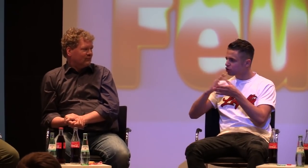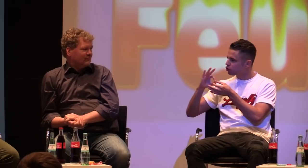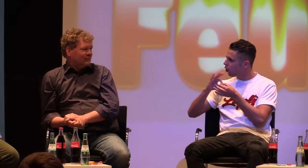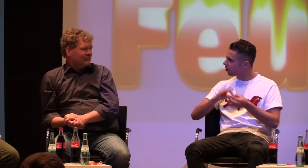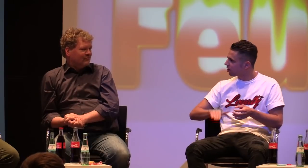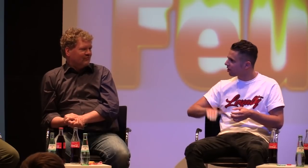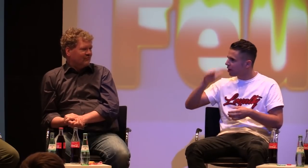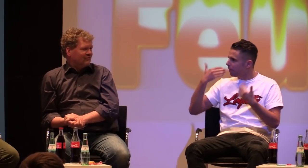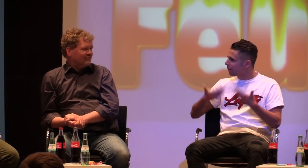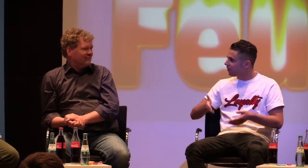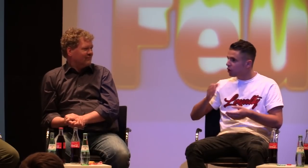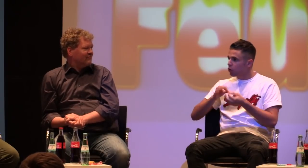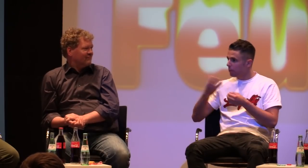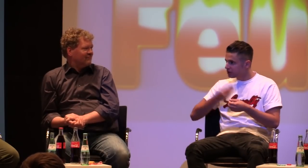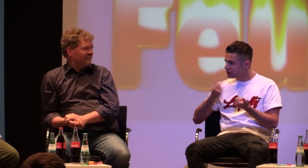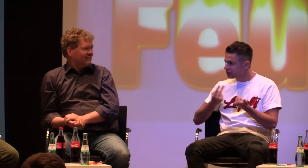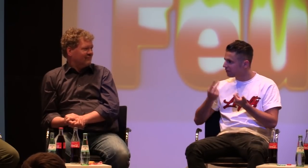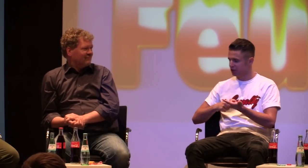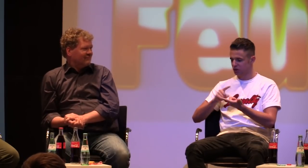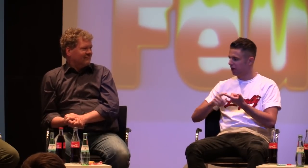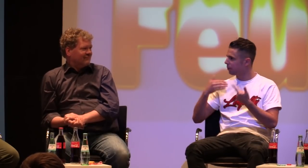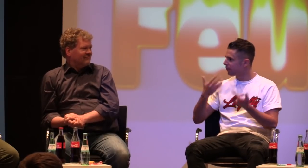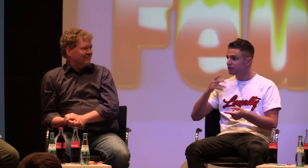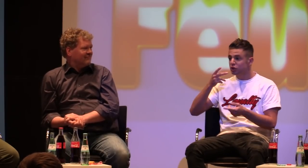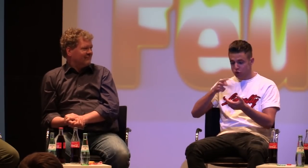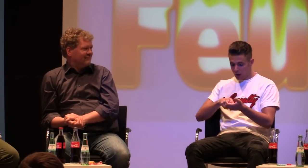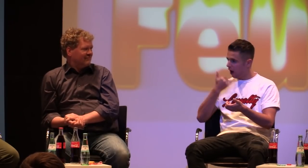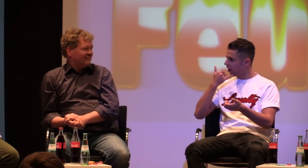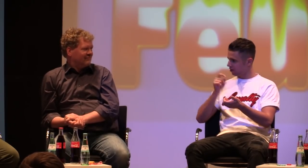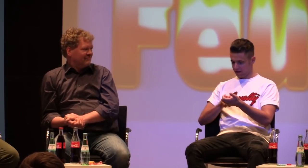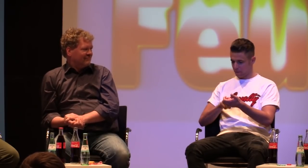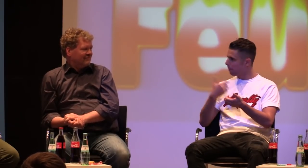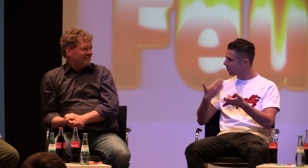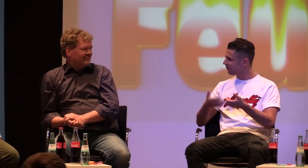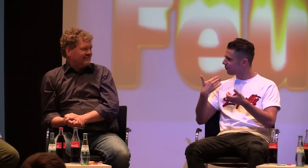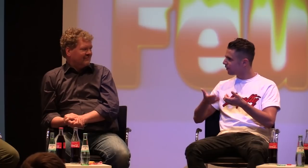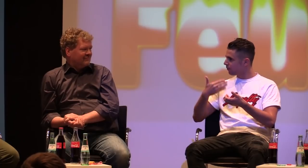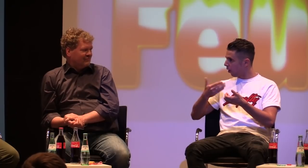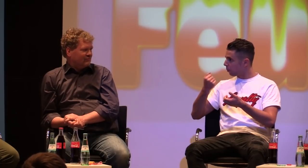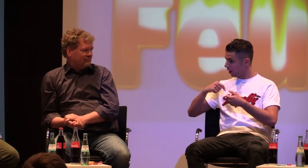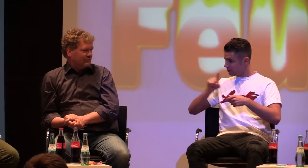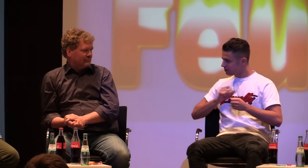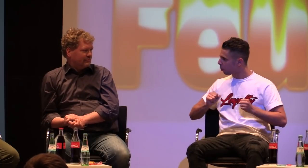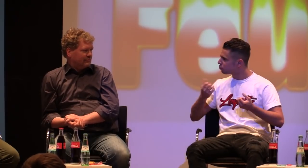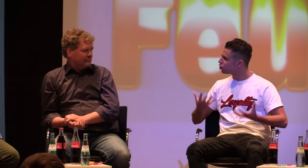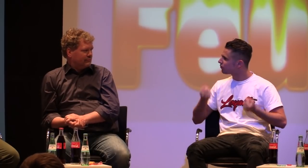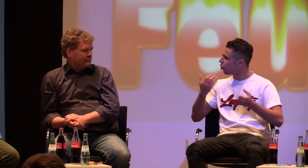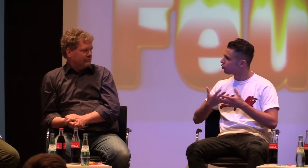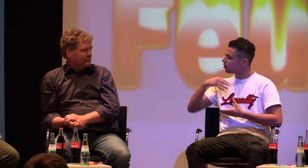Widerstandes und das kriegt man ja schon auch von klein auf schon mit und das ist nun mal auch dieses Handy, das einen auch